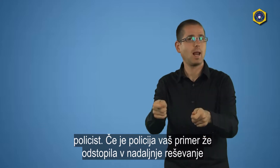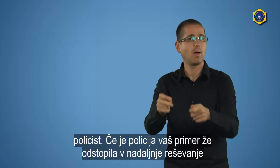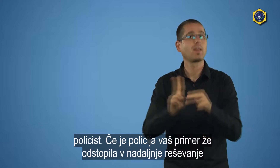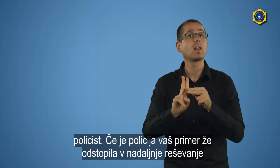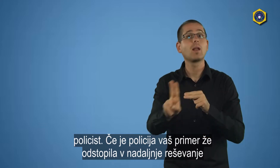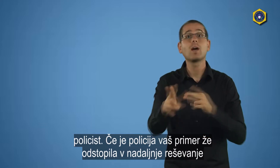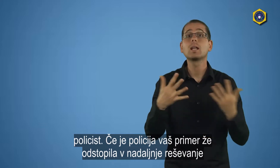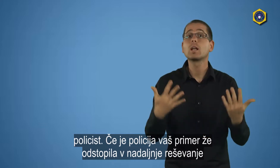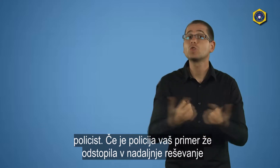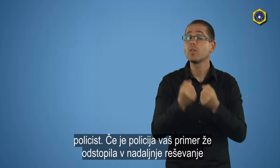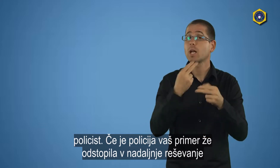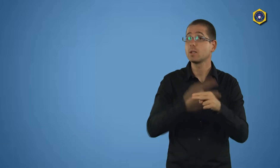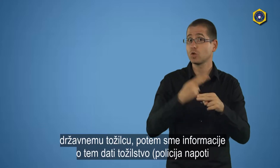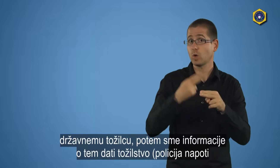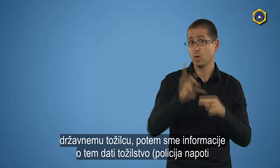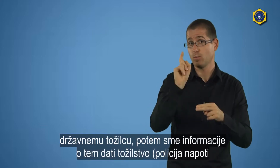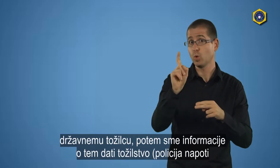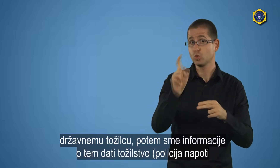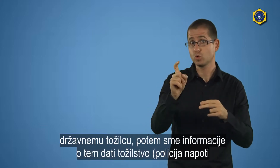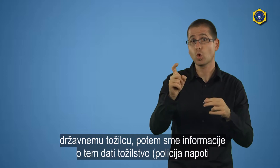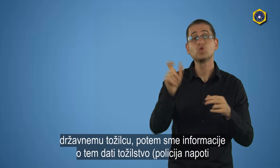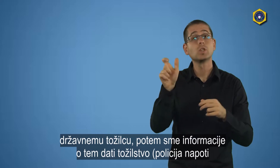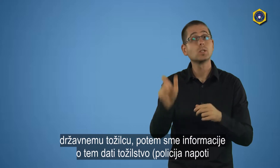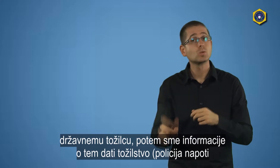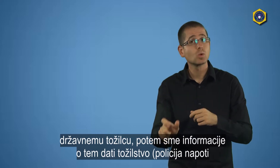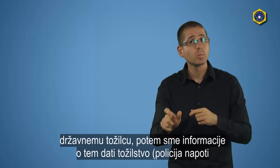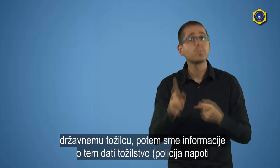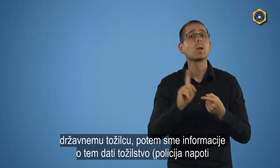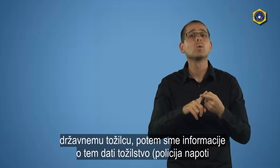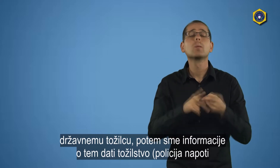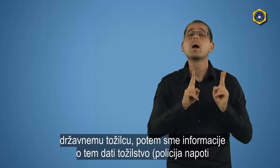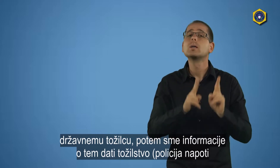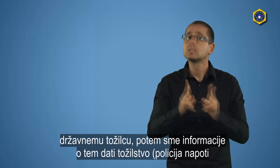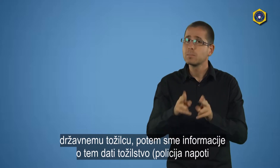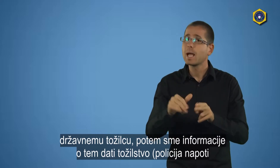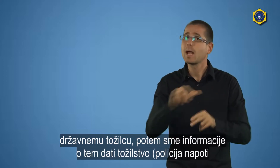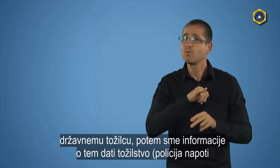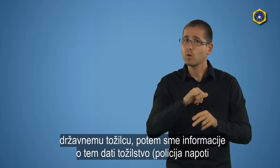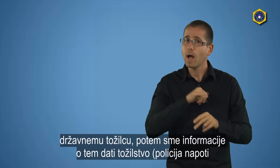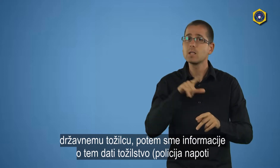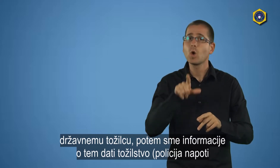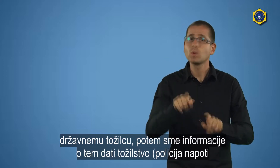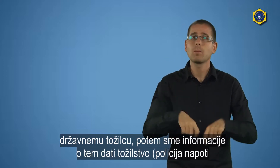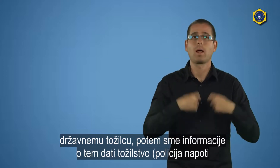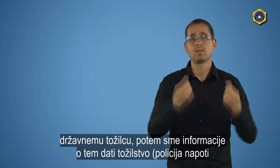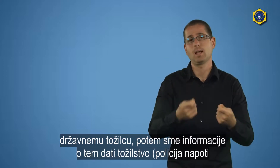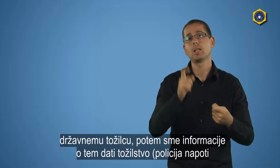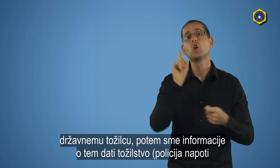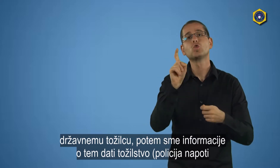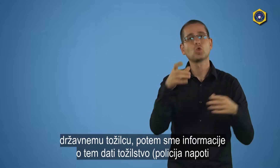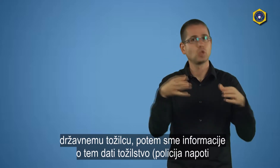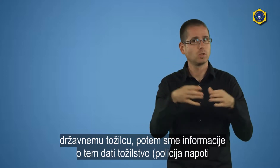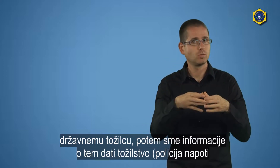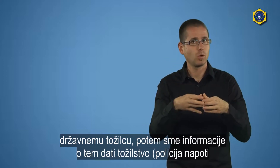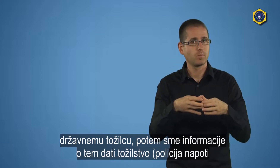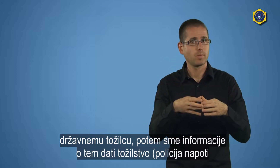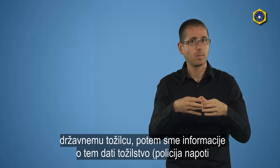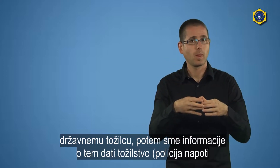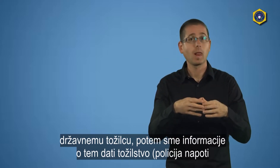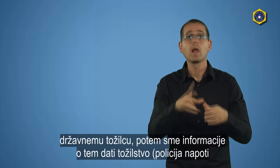nadaljnje reševanje državnemu tožilcu, potem sme informacije o tem dati tožilstvo. Policija napoti prosilca